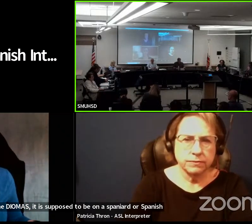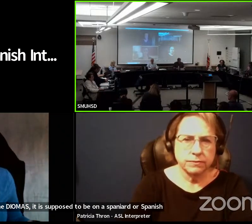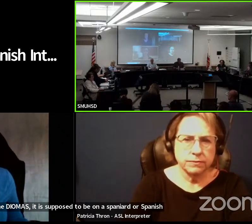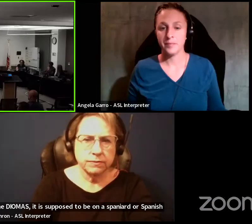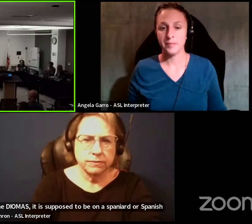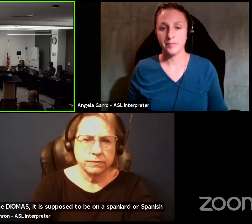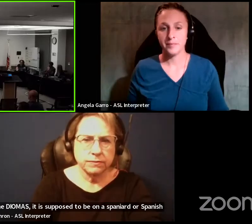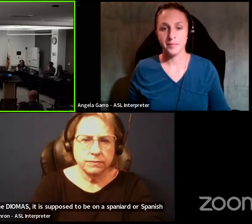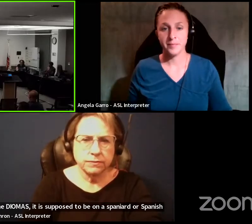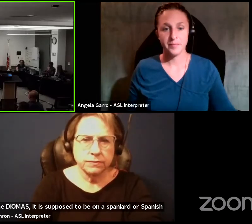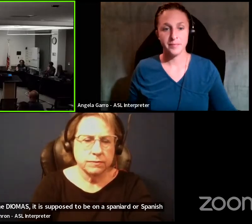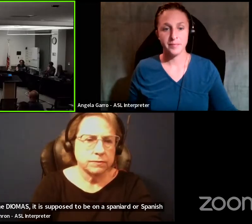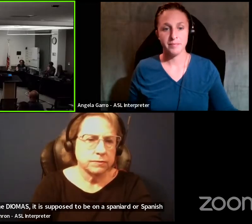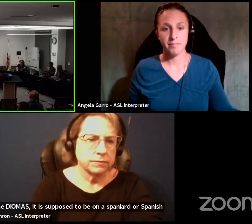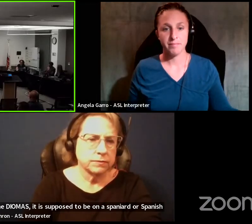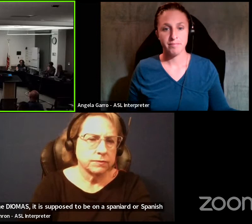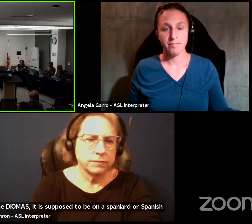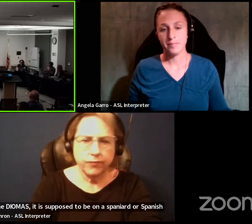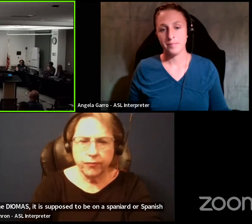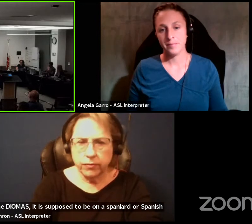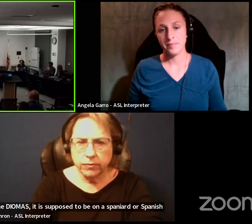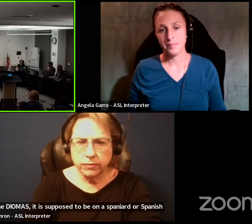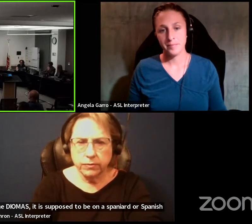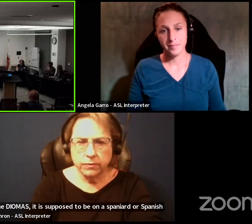Gracias también.